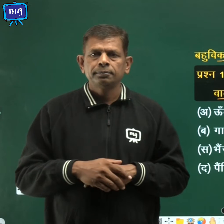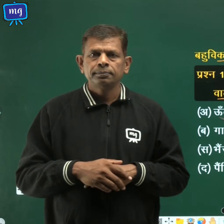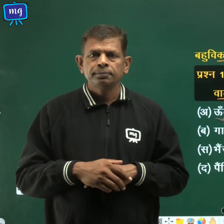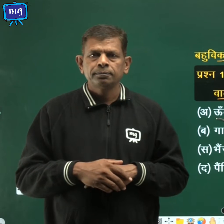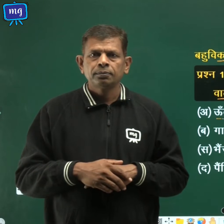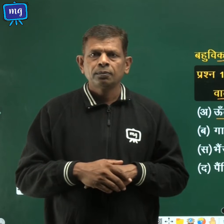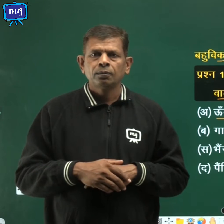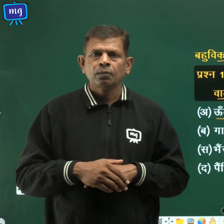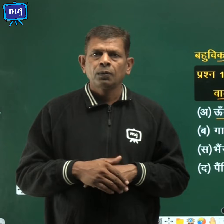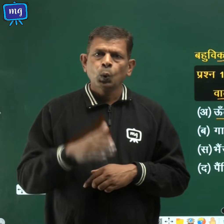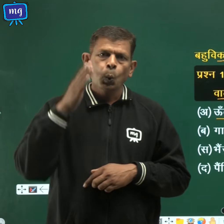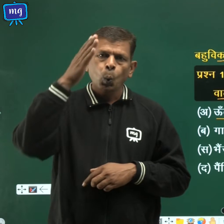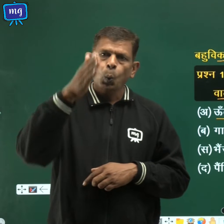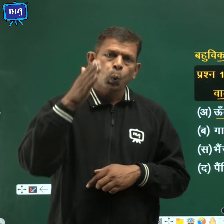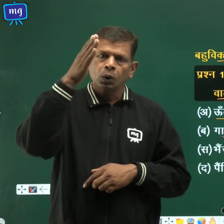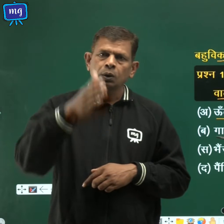ऊंट,